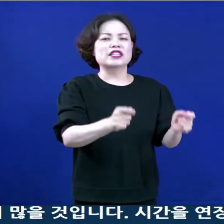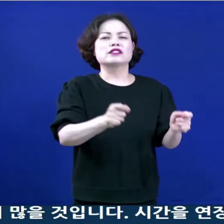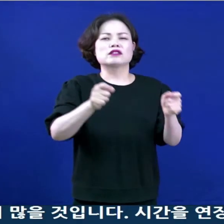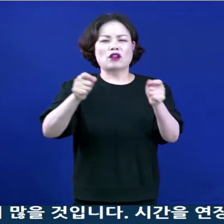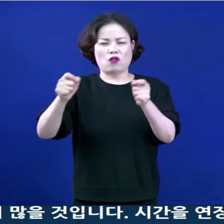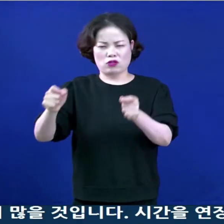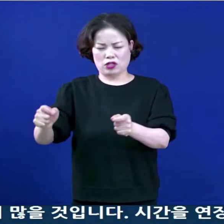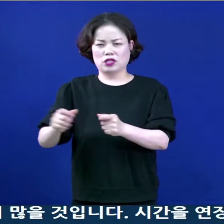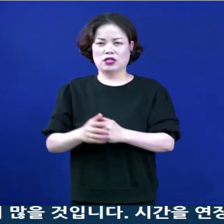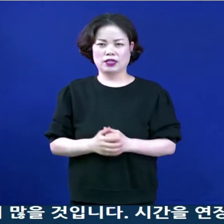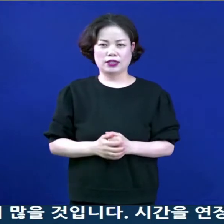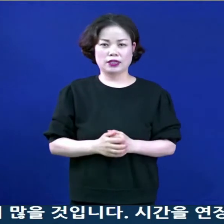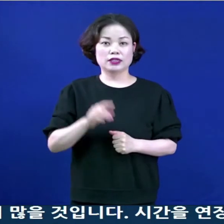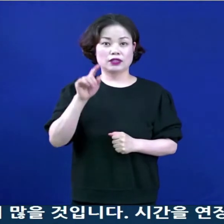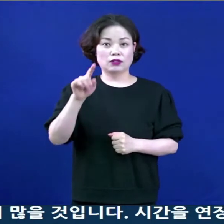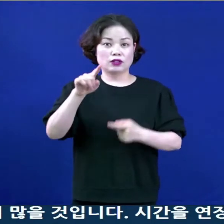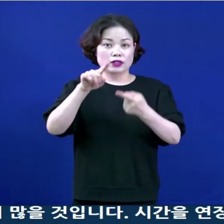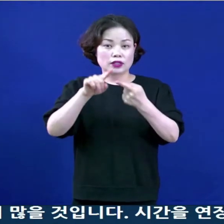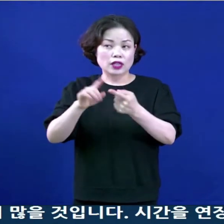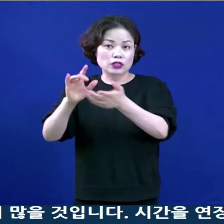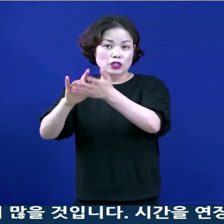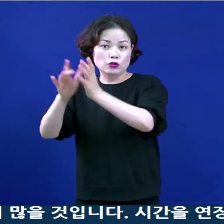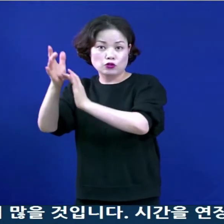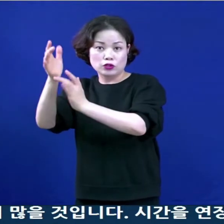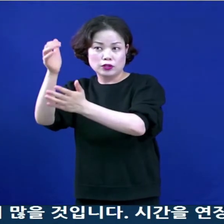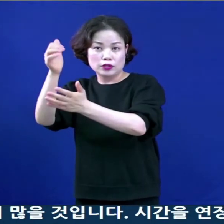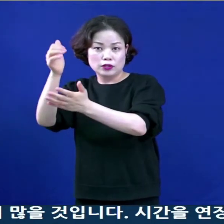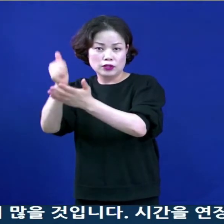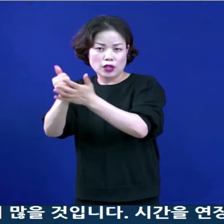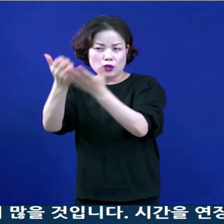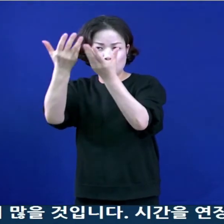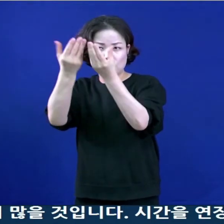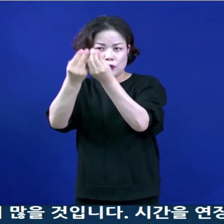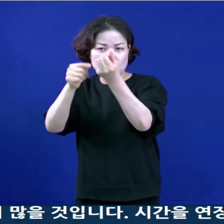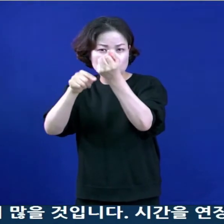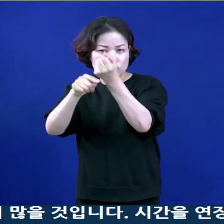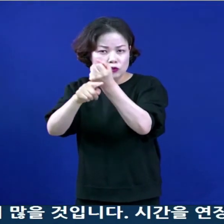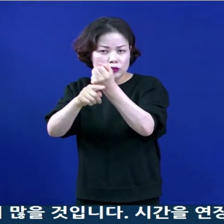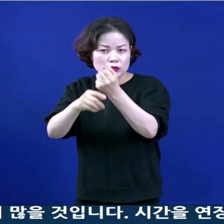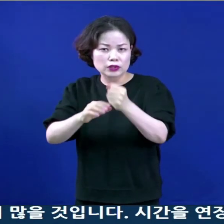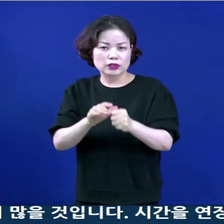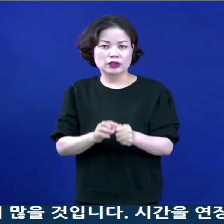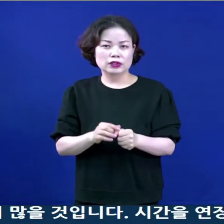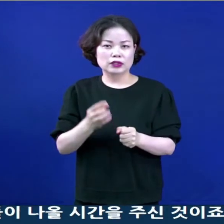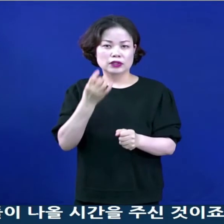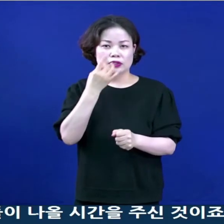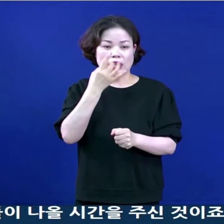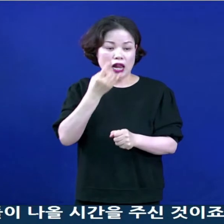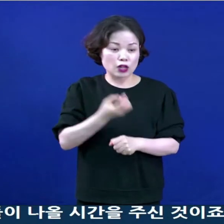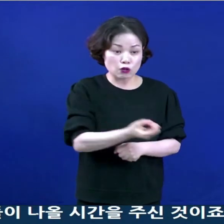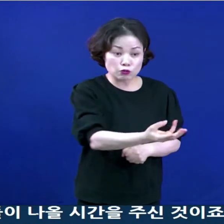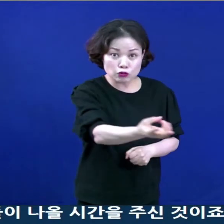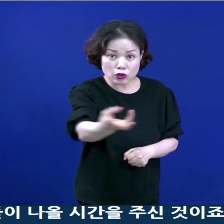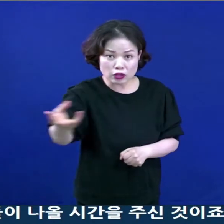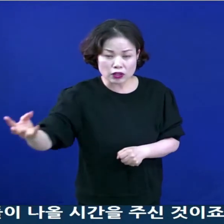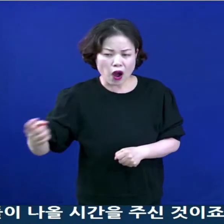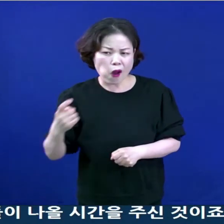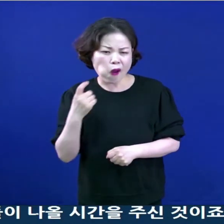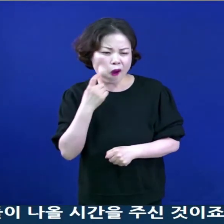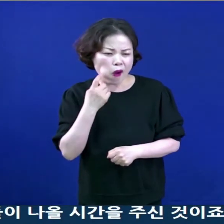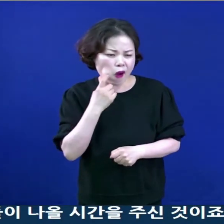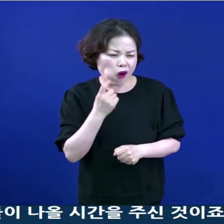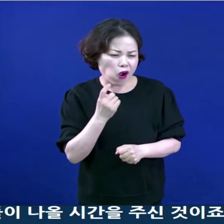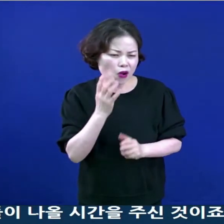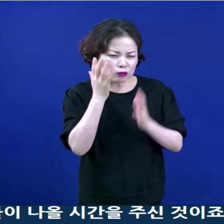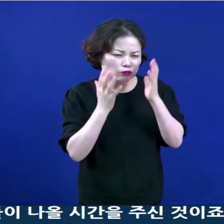준 거죠. 이것이 이제 예수님의 비유 가운데는 알곡 뿌려놓고 갔는데 가라지, 누가 또 원수가